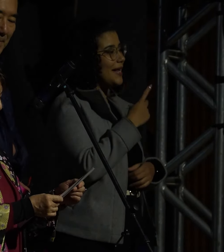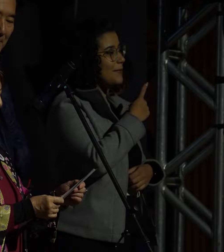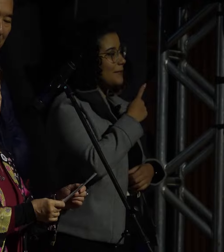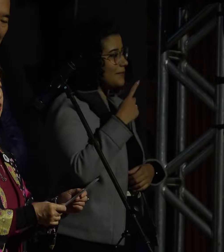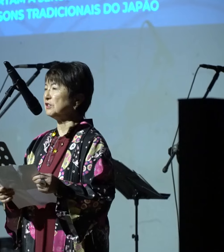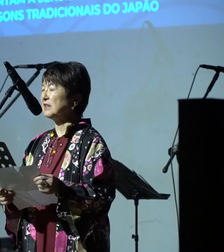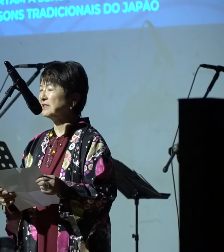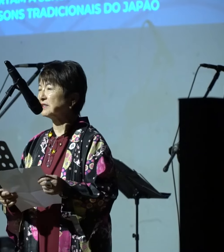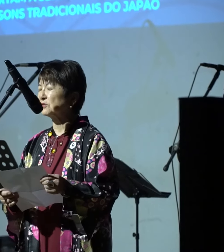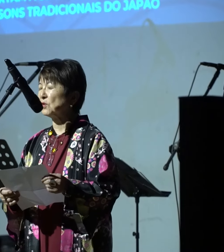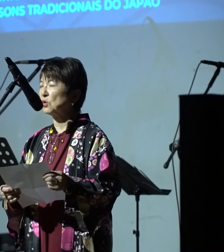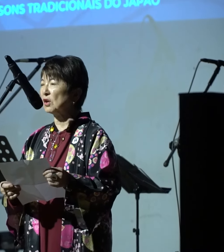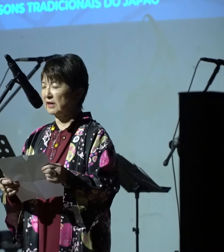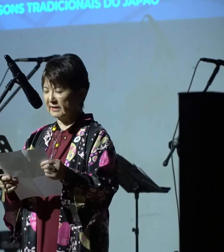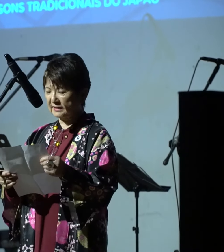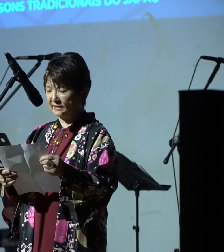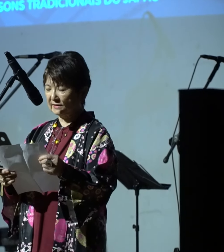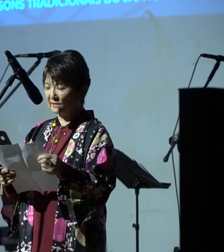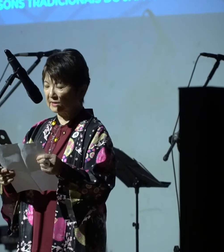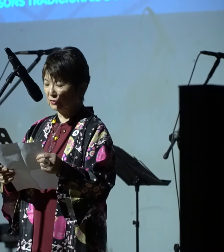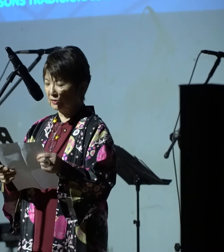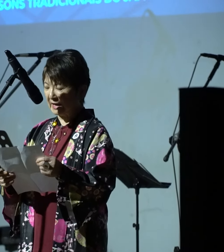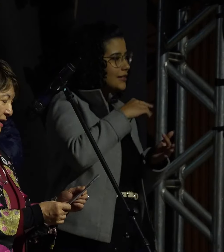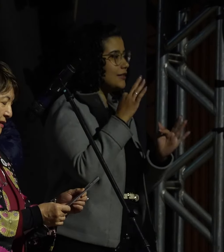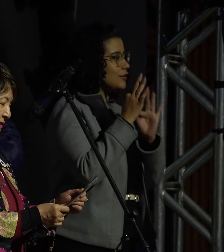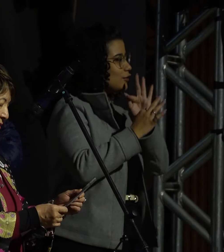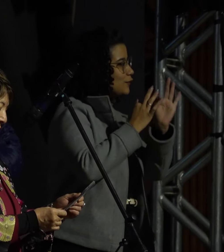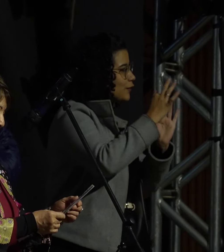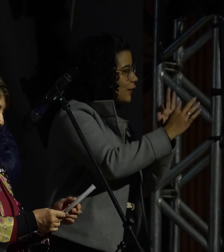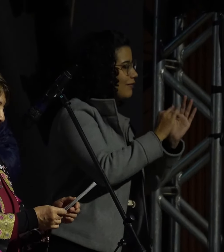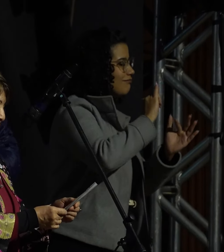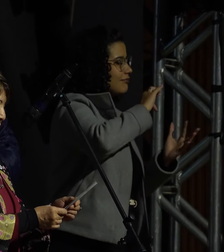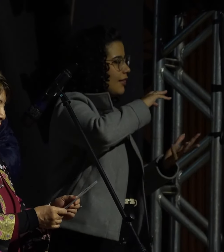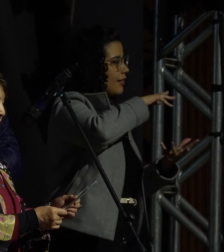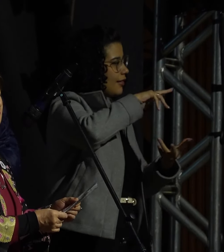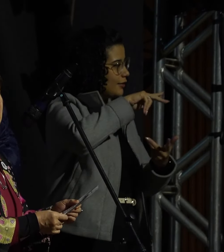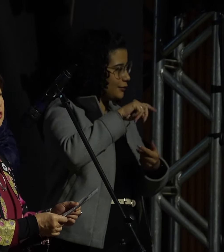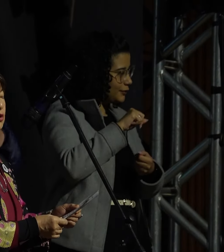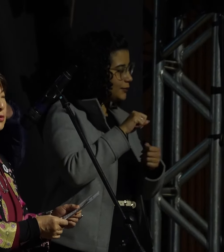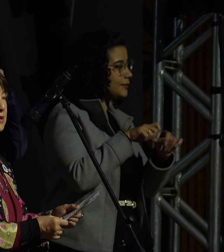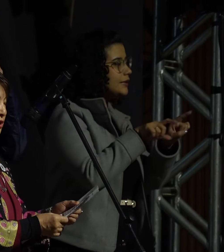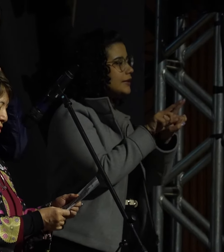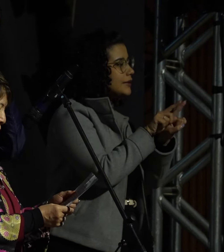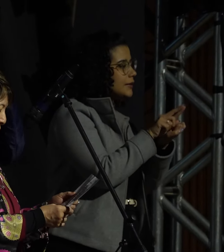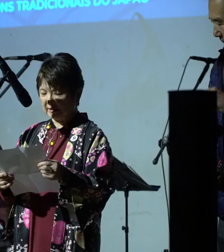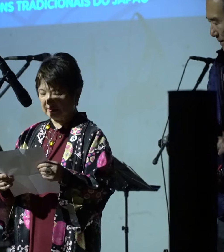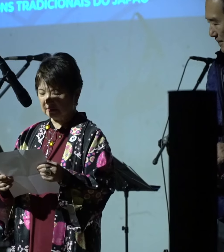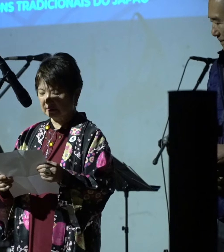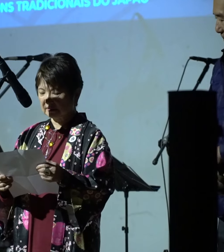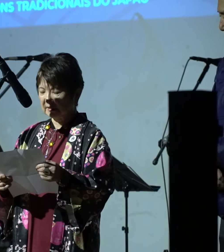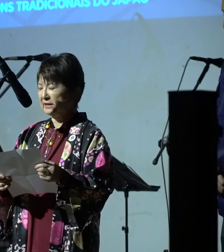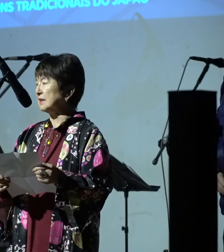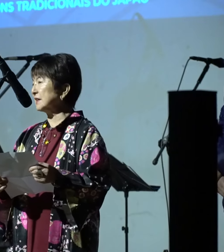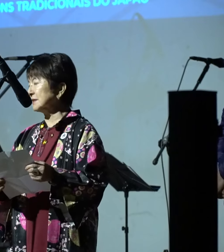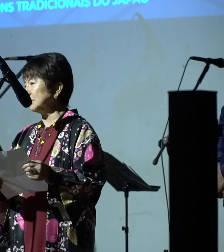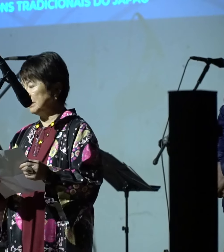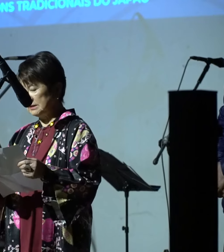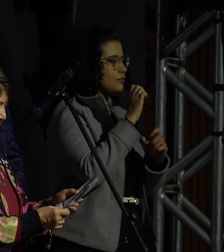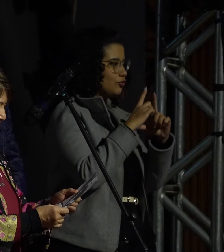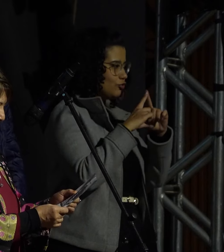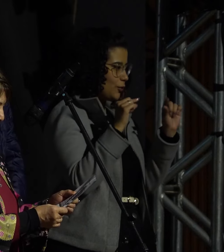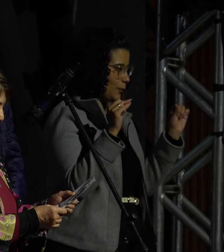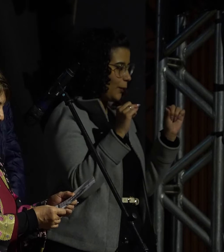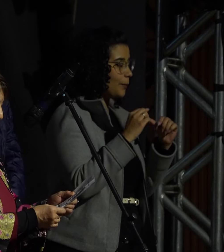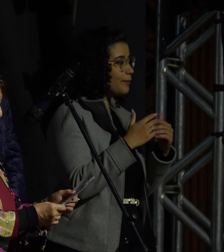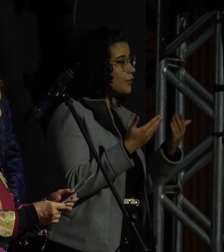das comissões de danças folclóricas internacionais e de gastronomia japonesa. Nesta